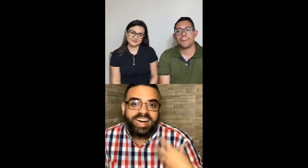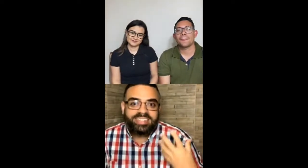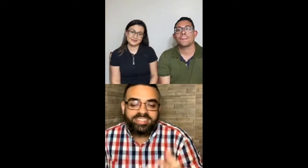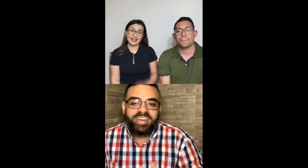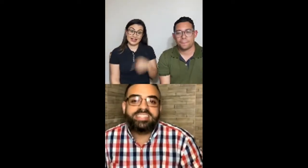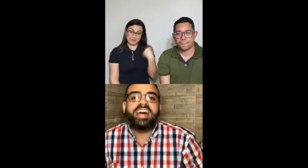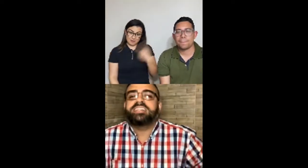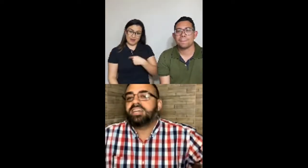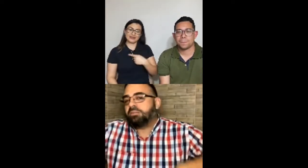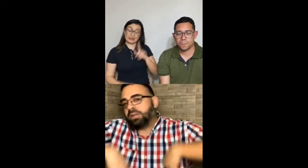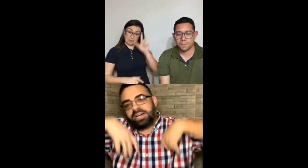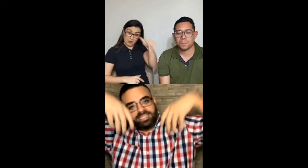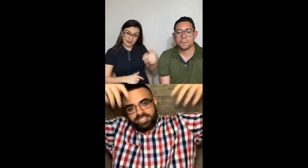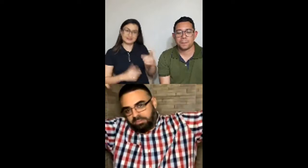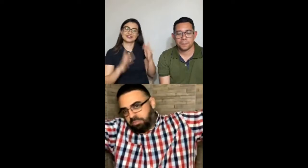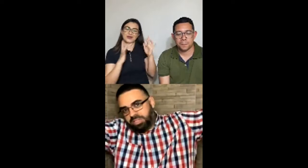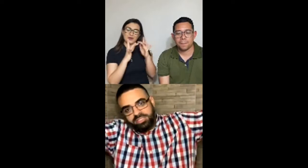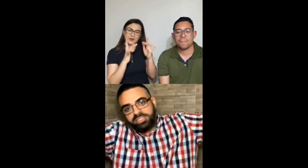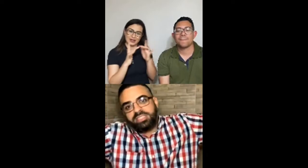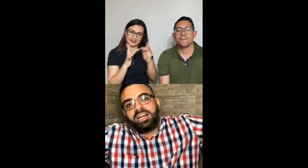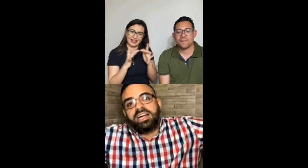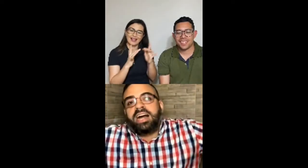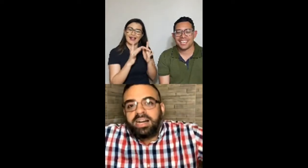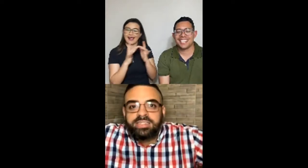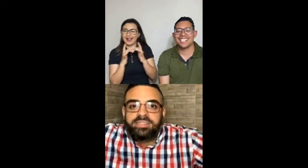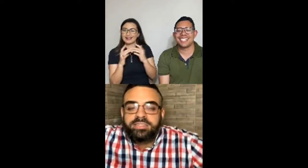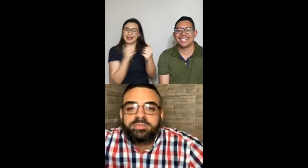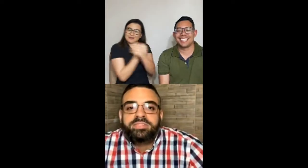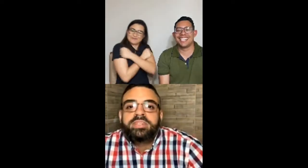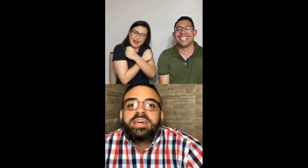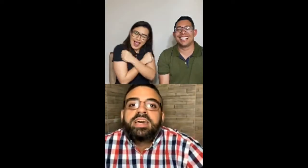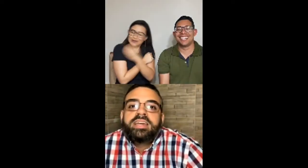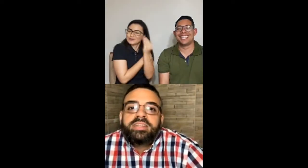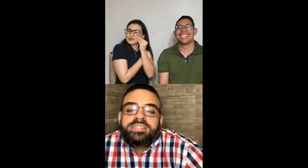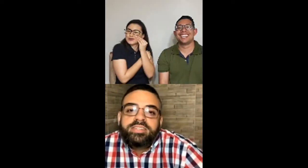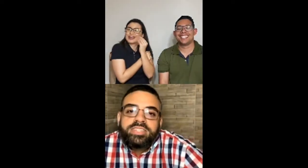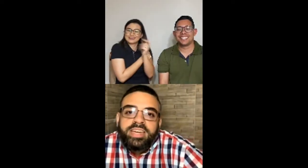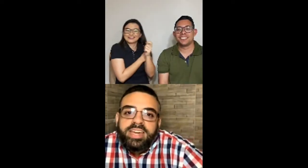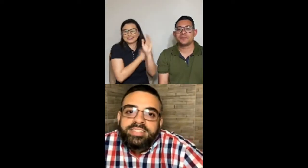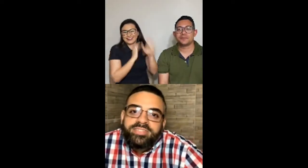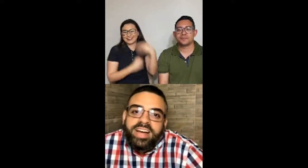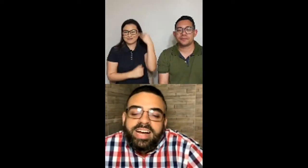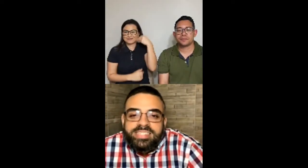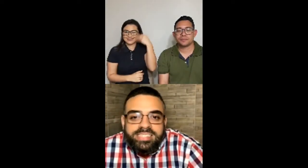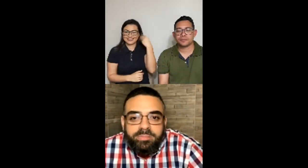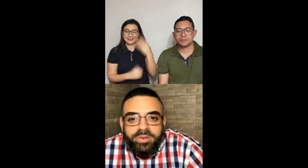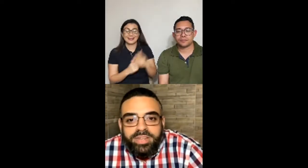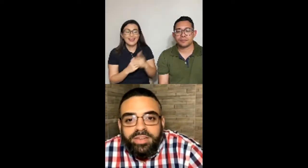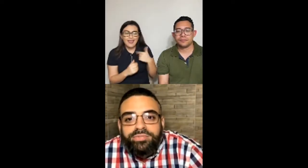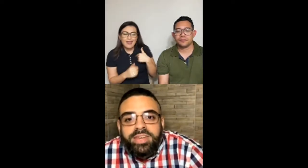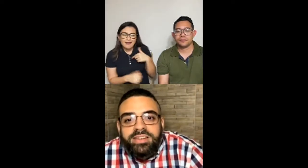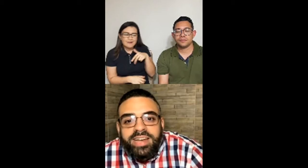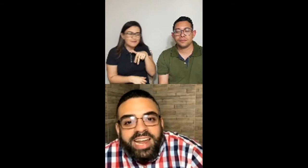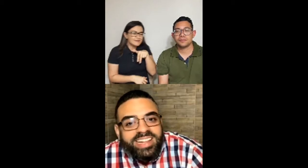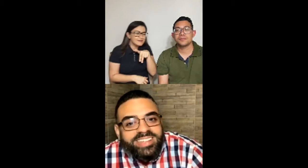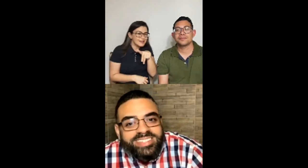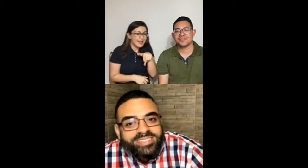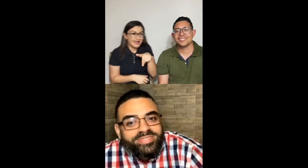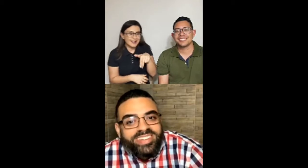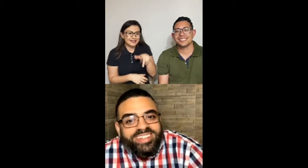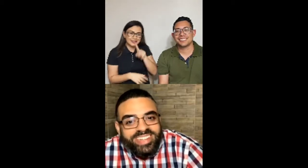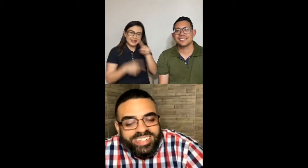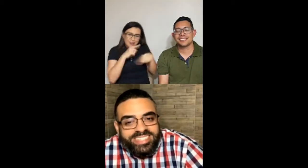oi, assim. Aí depois que você vai tendo muito contato com eles, aí já abraça, já beija, já agarra todo